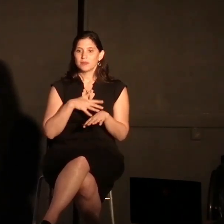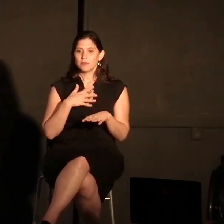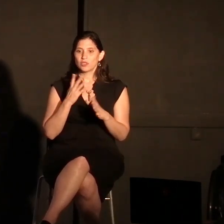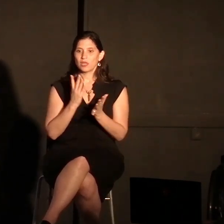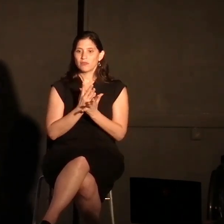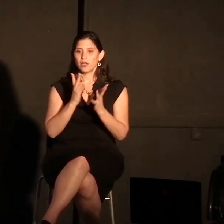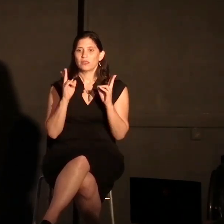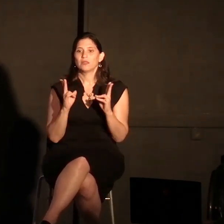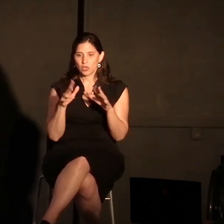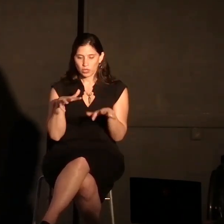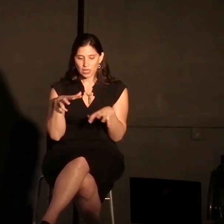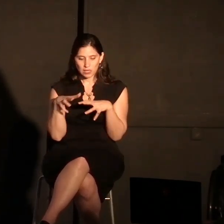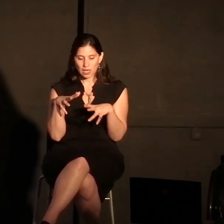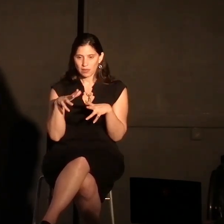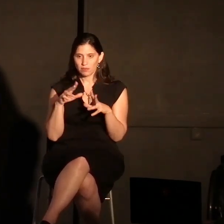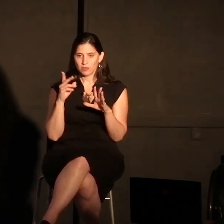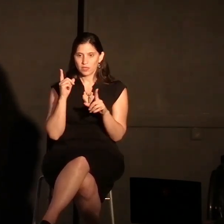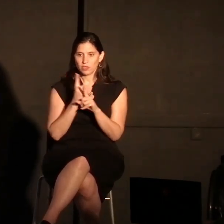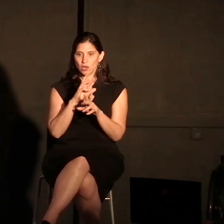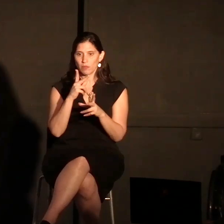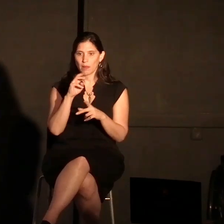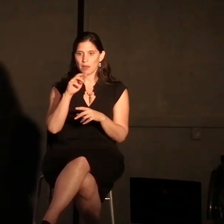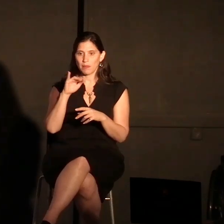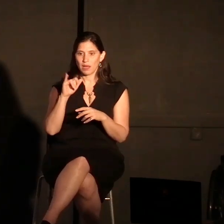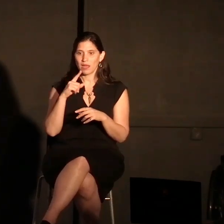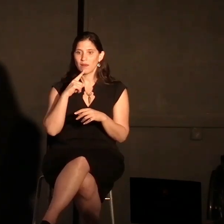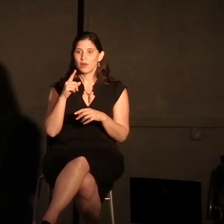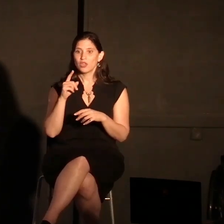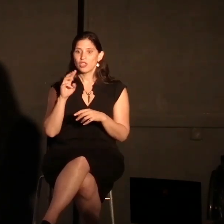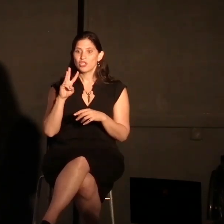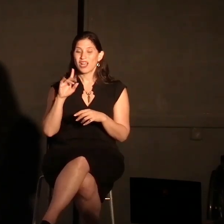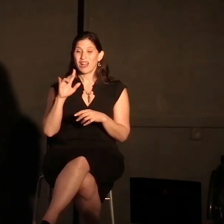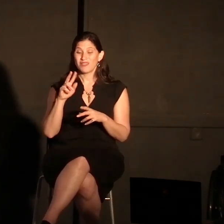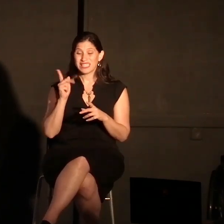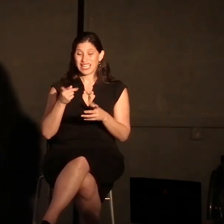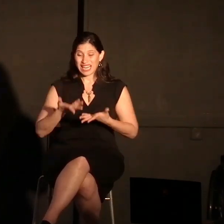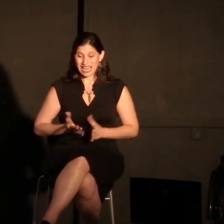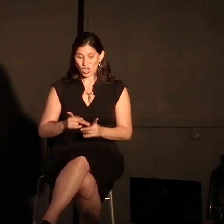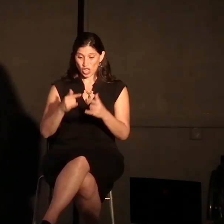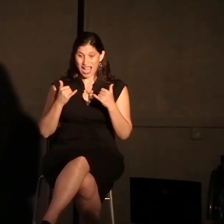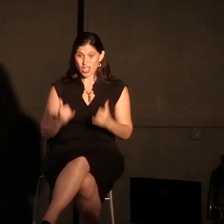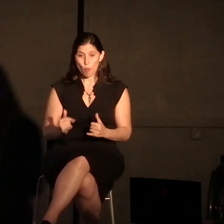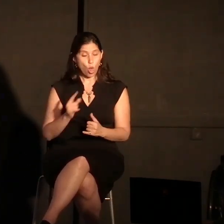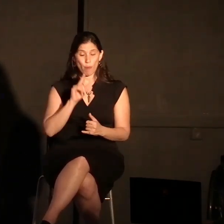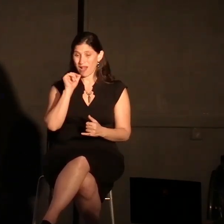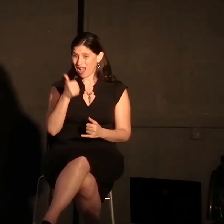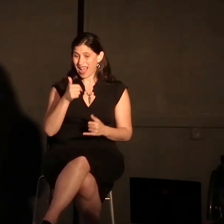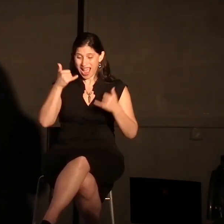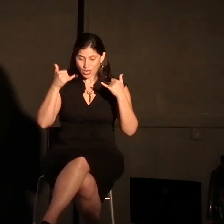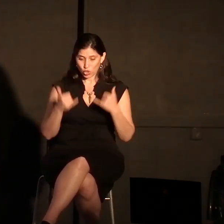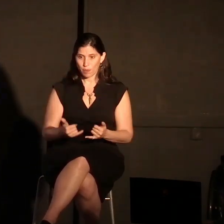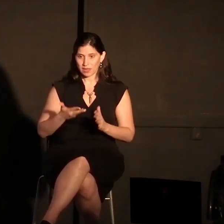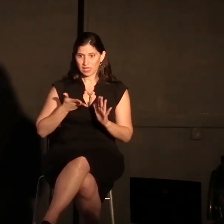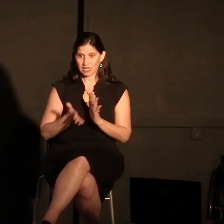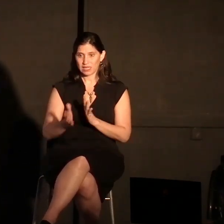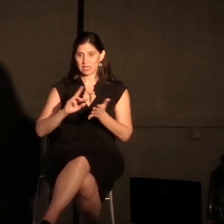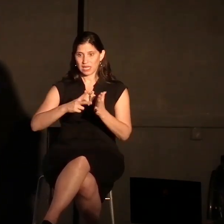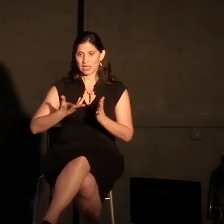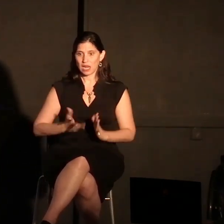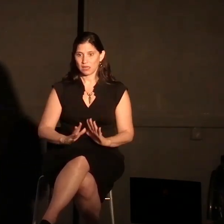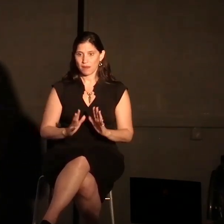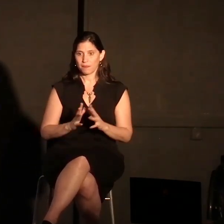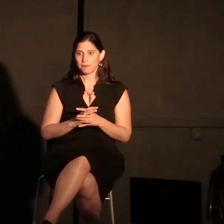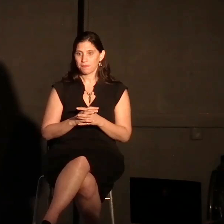שכבר נתקעות לי הידיים ניגשתי עוד פעם ל mri מרי אמרו לי שחב צריך ליילד אותך היום לא מחר היום את נכנסת לחדר